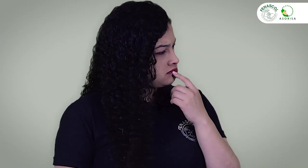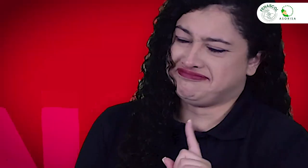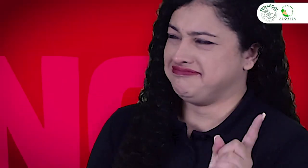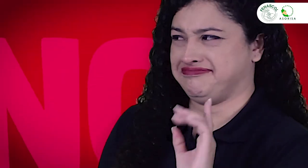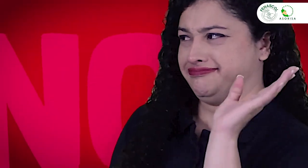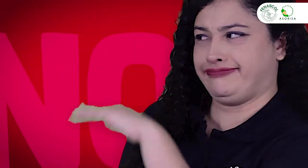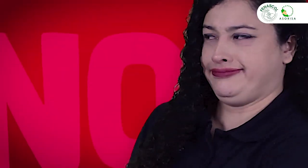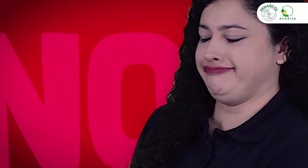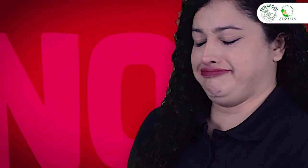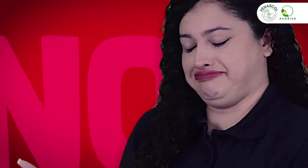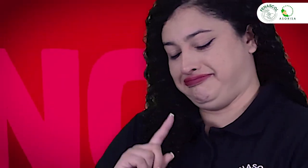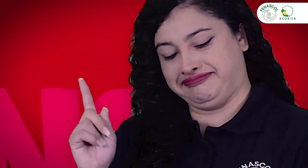la mañana